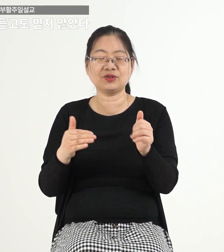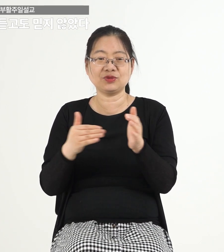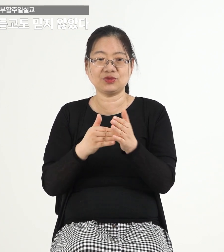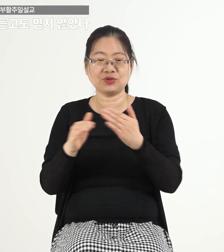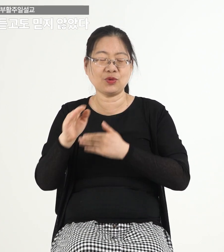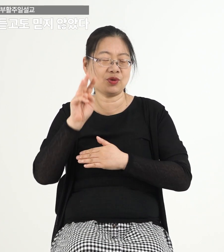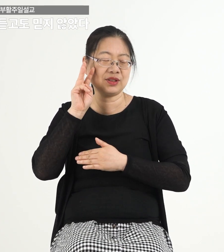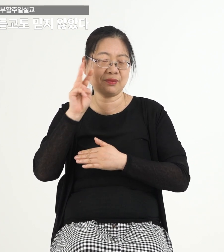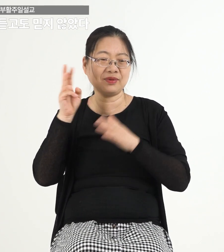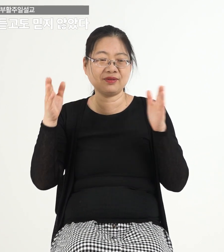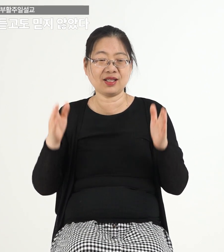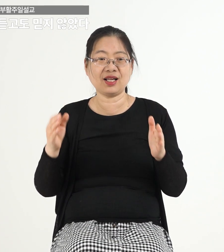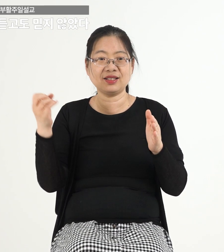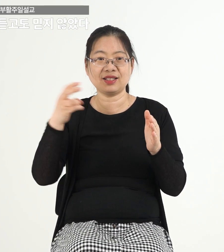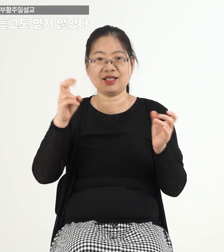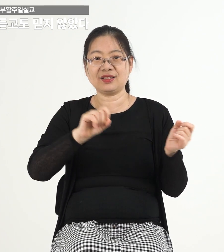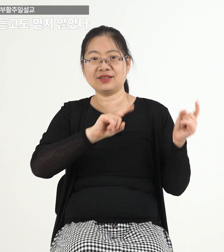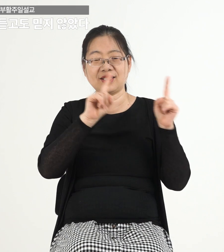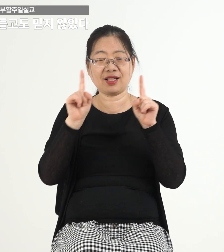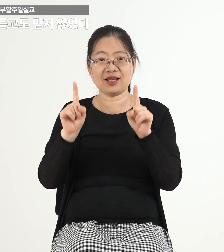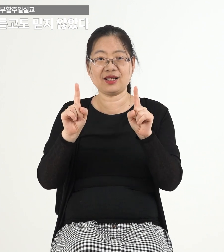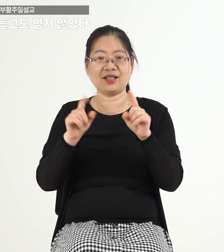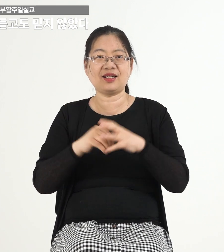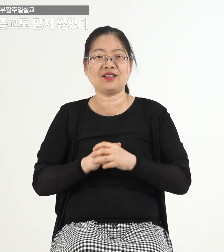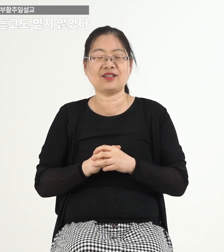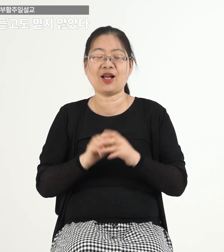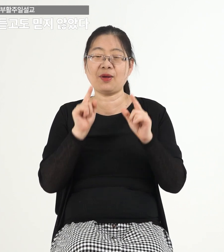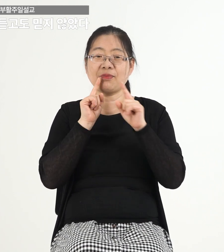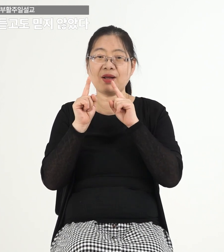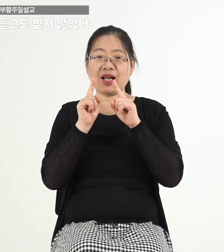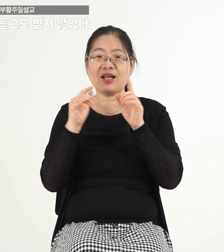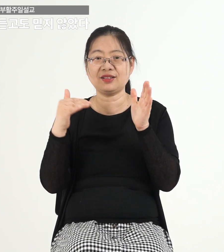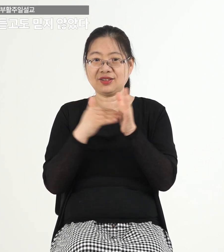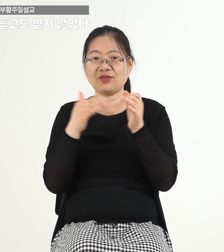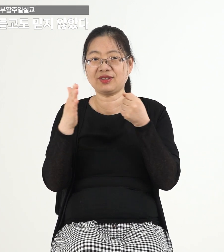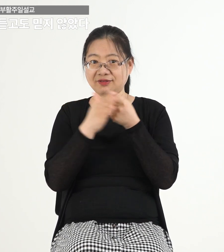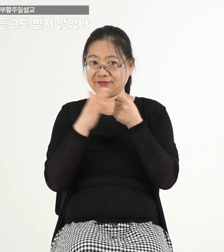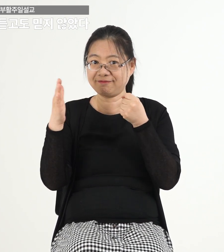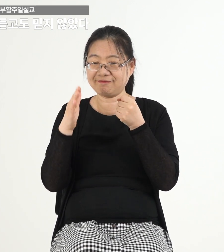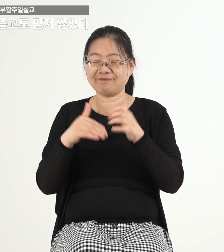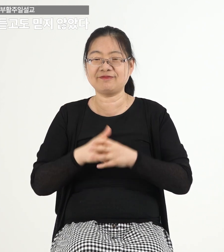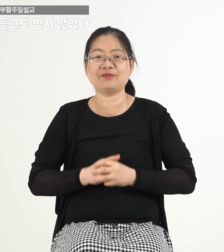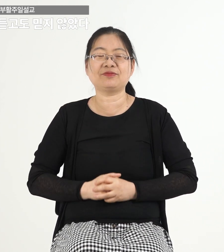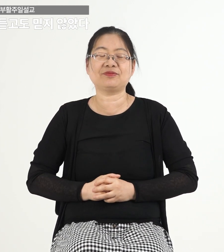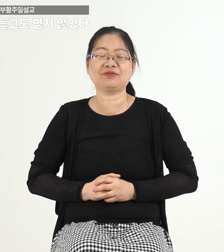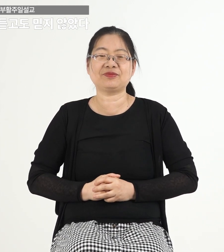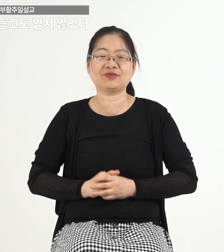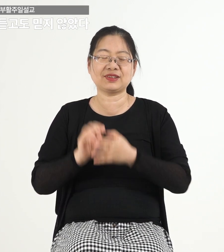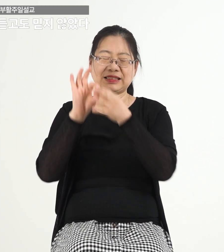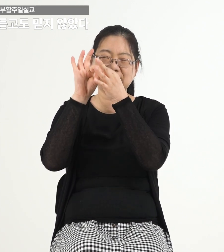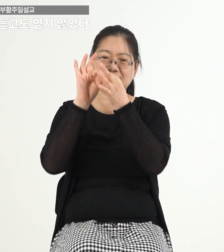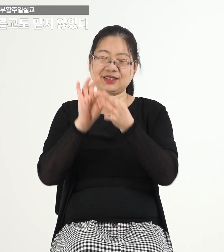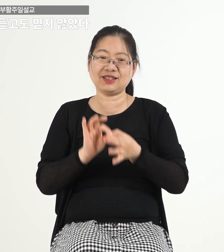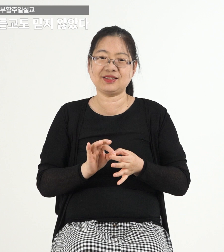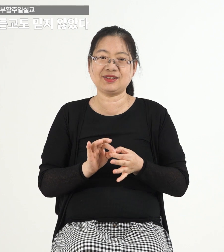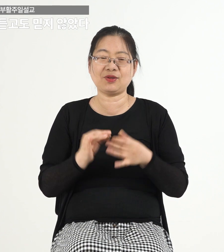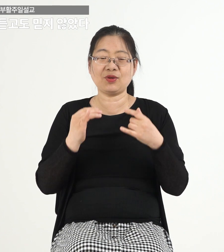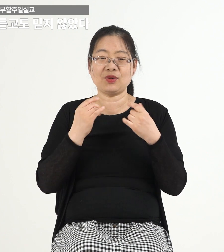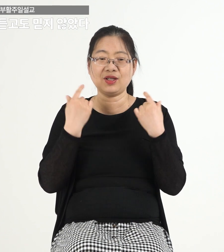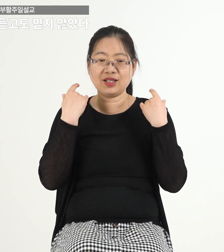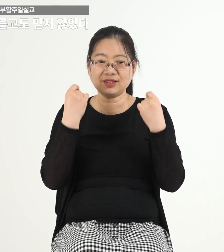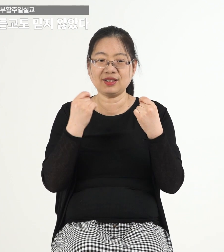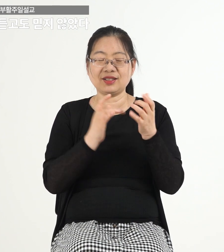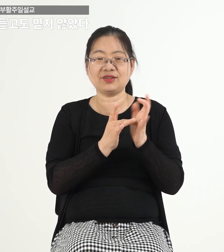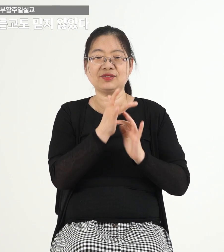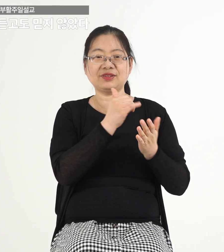3일 만에 살아나리라는 것을 말씀하셨기 때문이더라. 그러니까 계속 일관되게